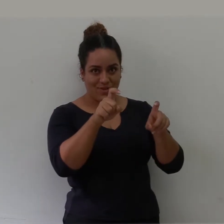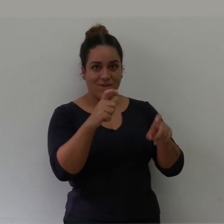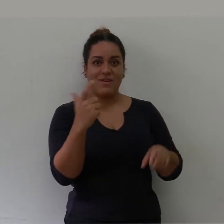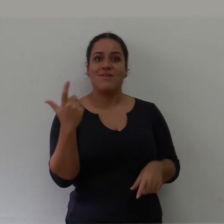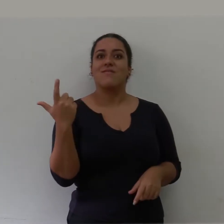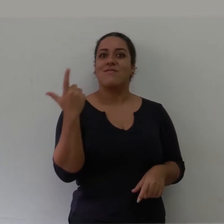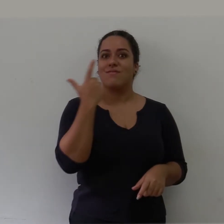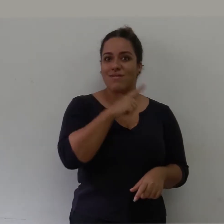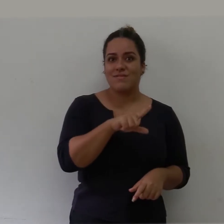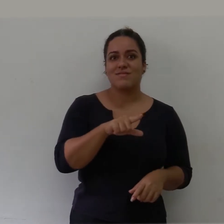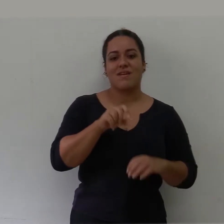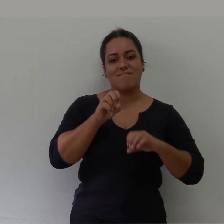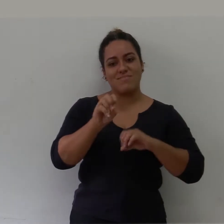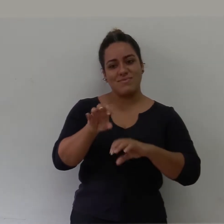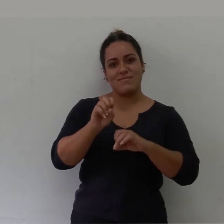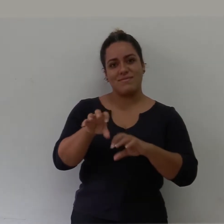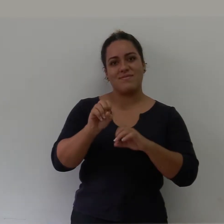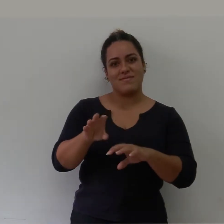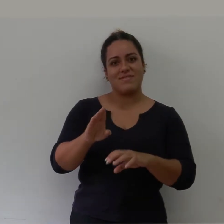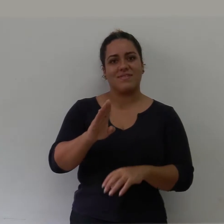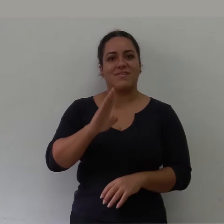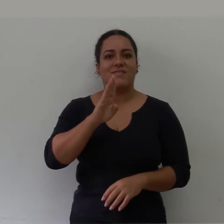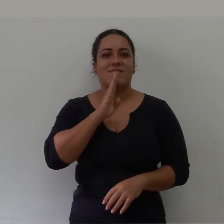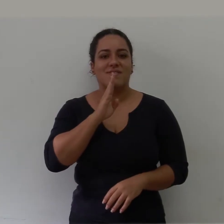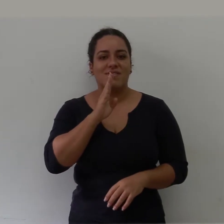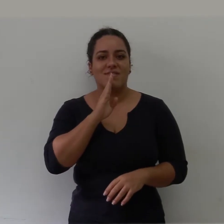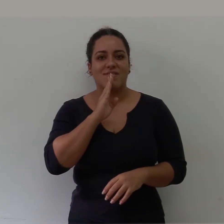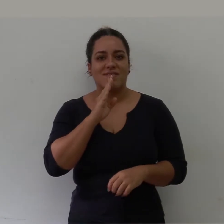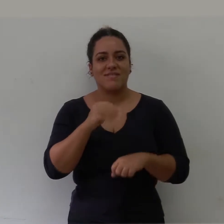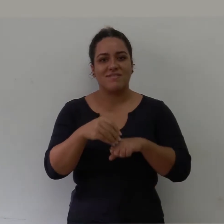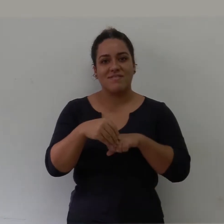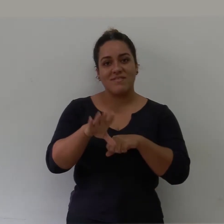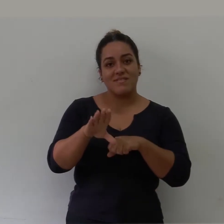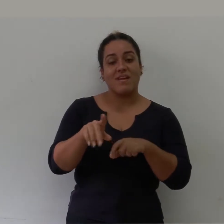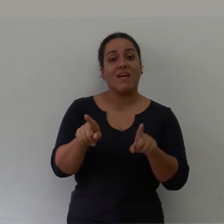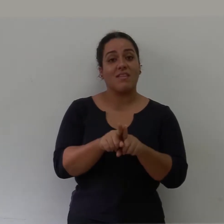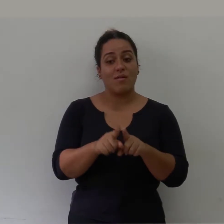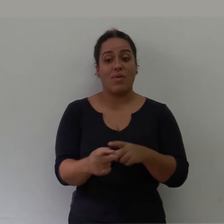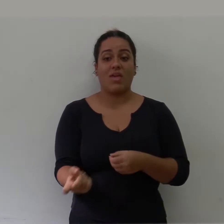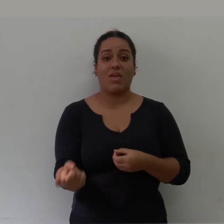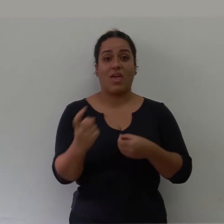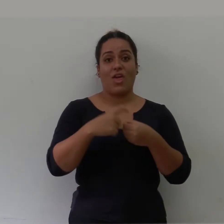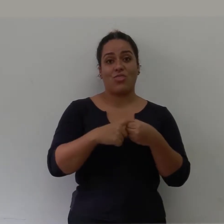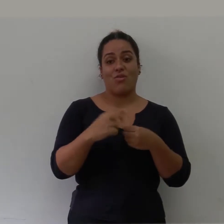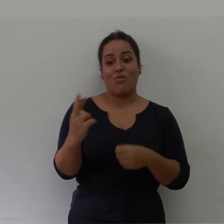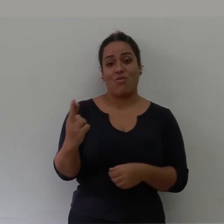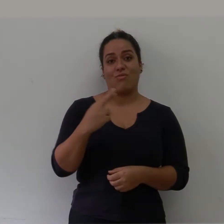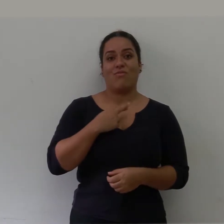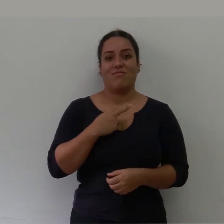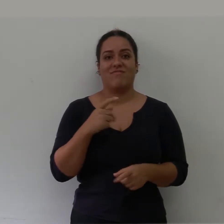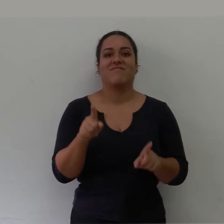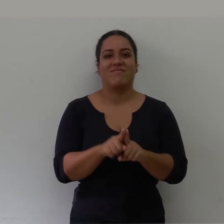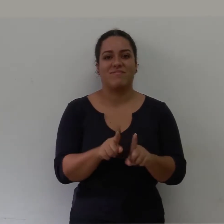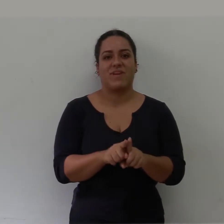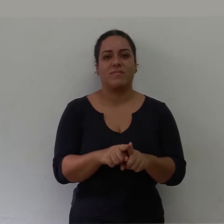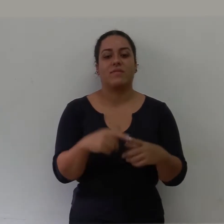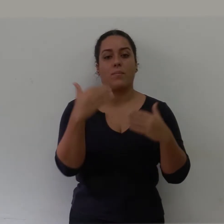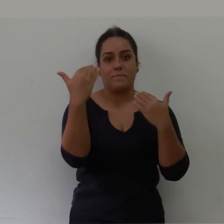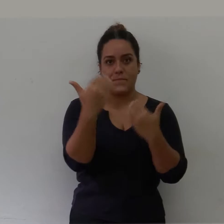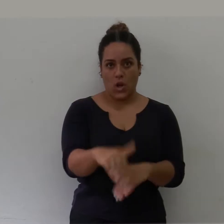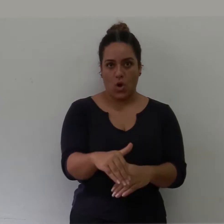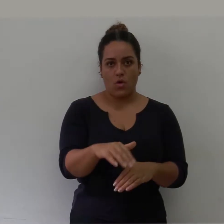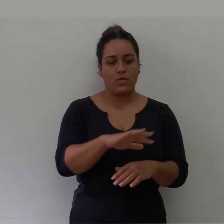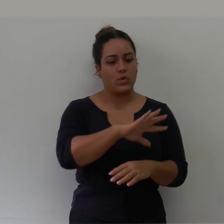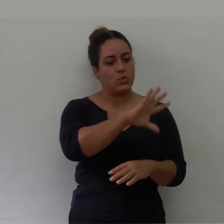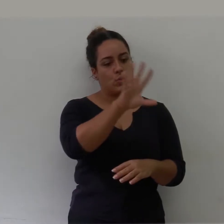a aquisição dos conhecimentos e o retorno também dessa aquisição. As provas